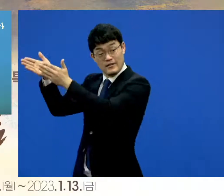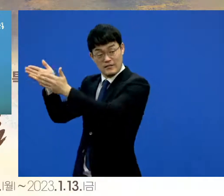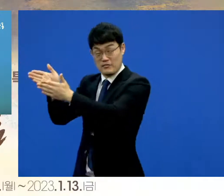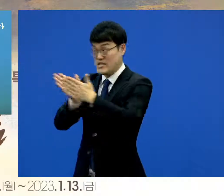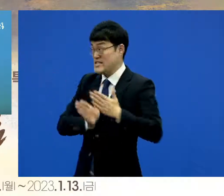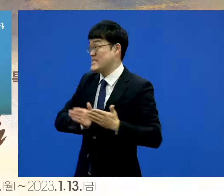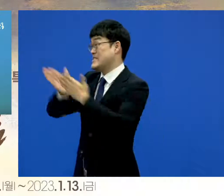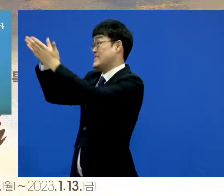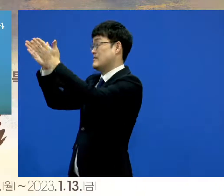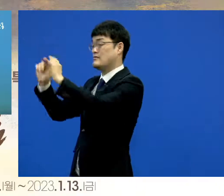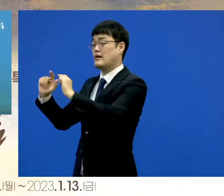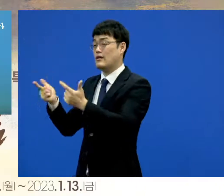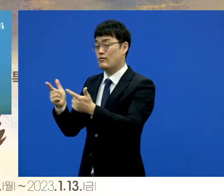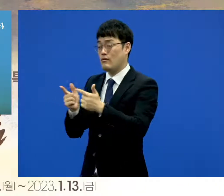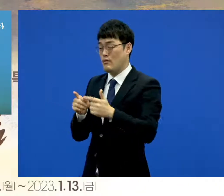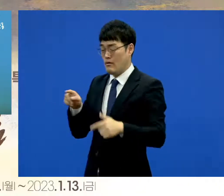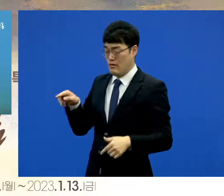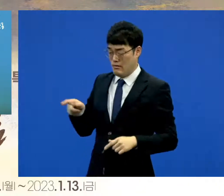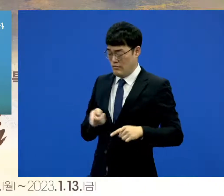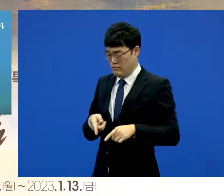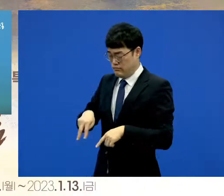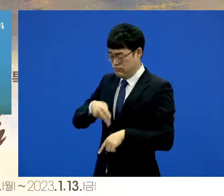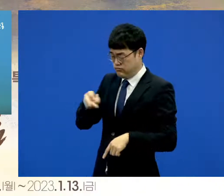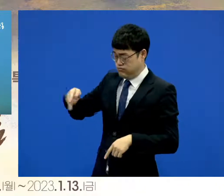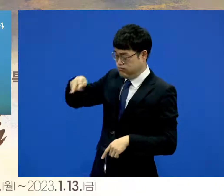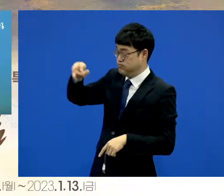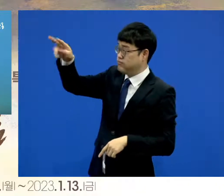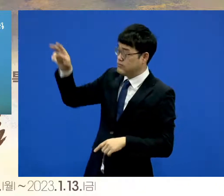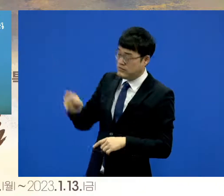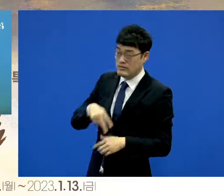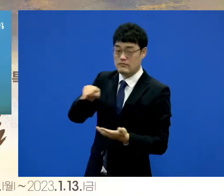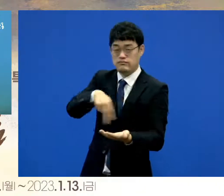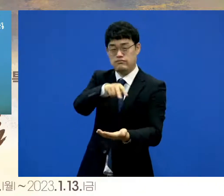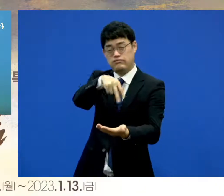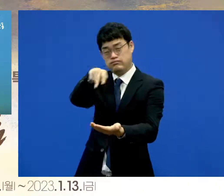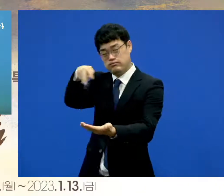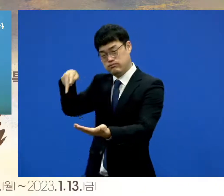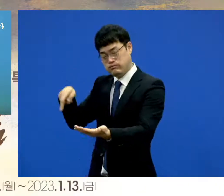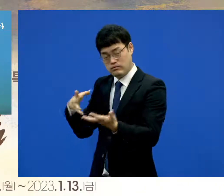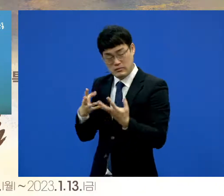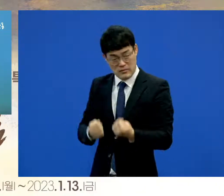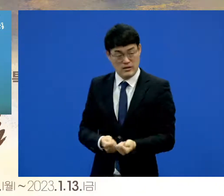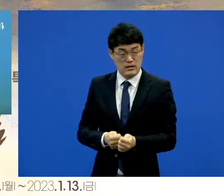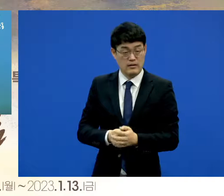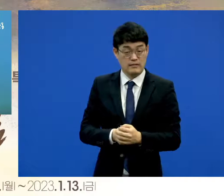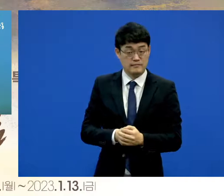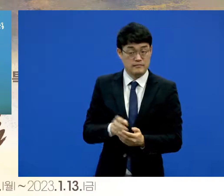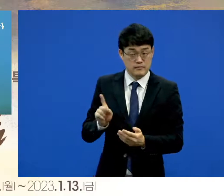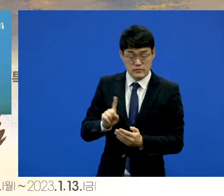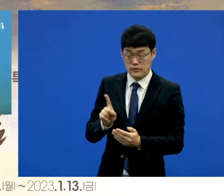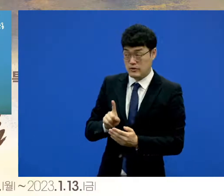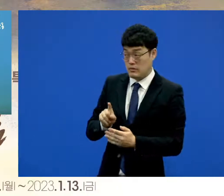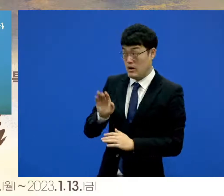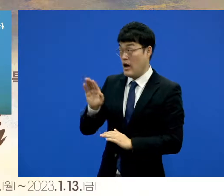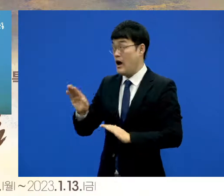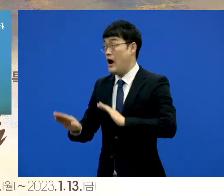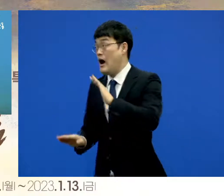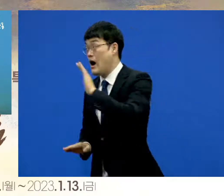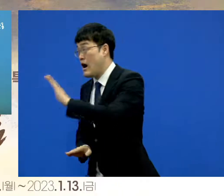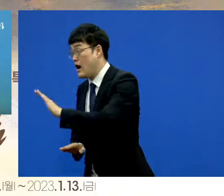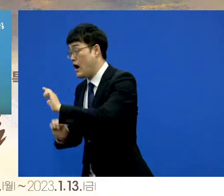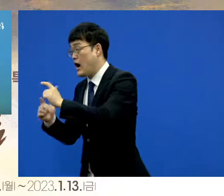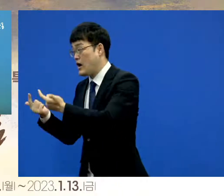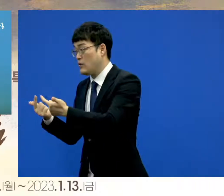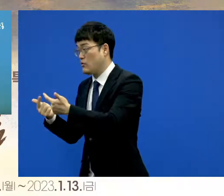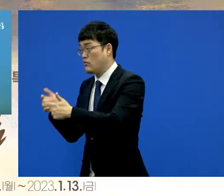길을 잃어버립니다. 여정 가운데에는 시작도 있지만 길에서 이탈할 때가 있습니다. 때로는 앞으로 가는 것이 아니라 뒤로 가기도